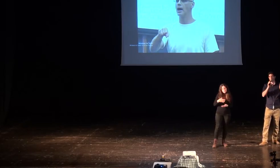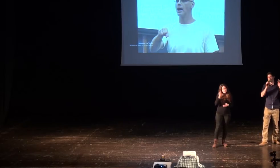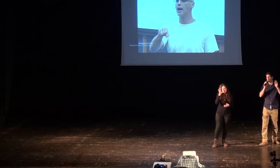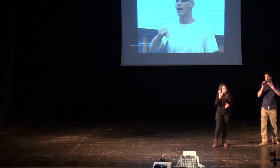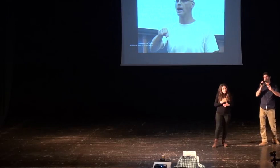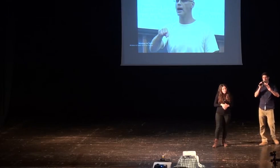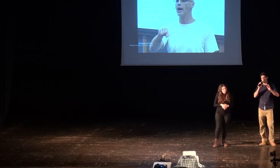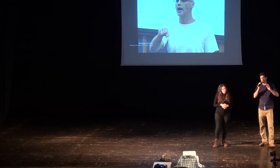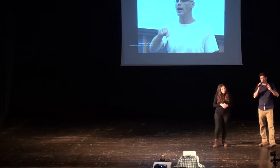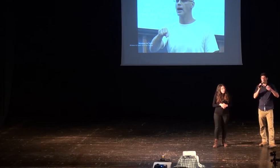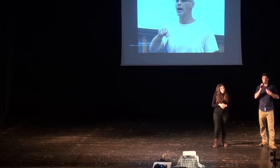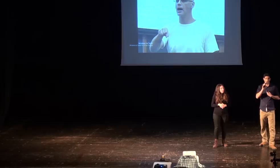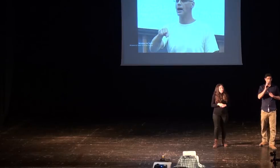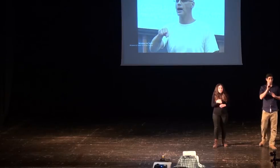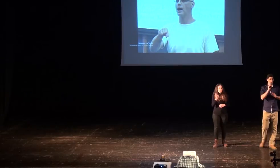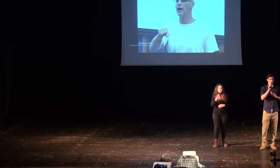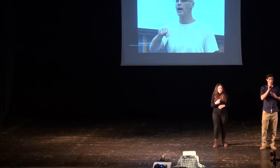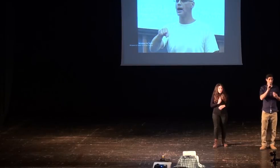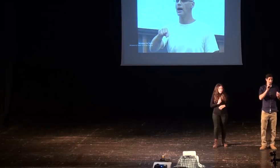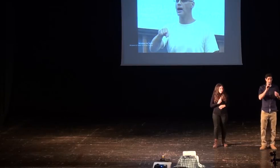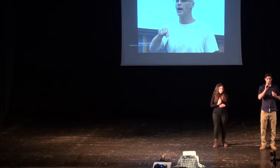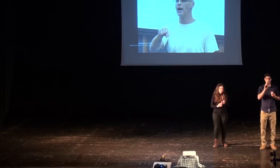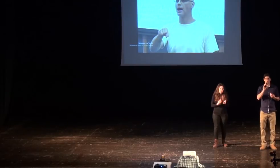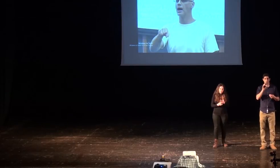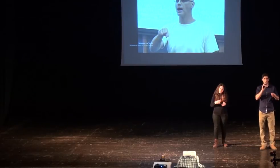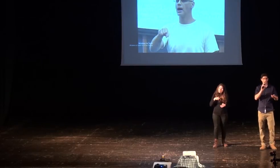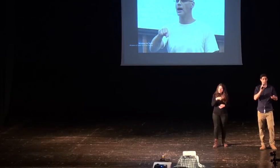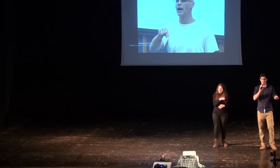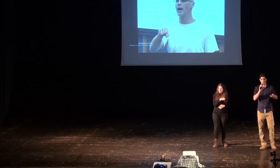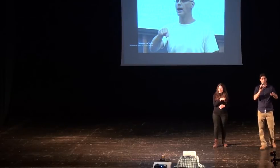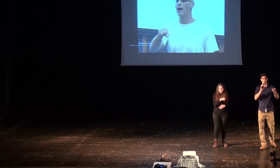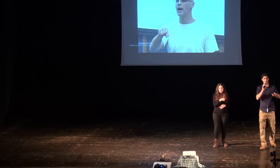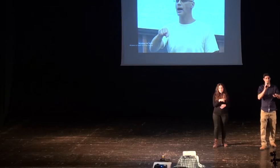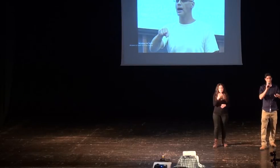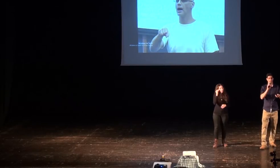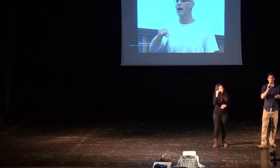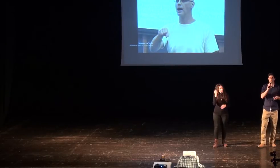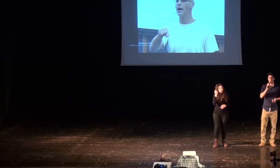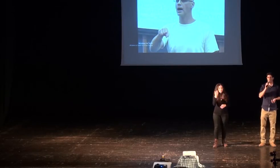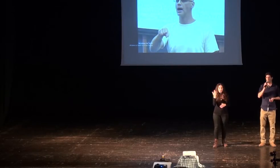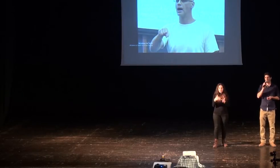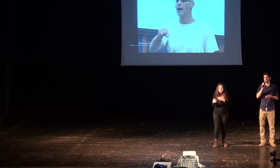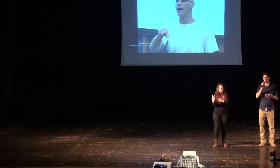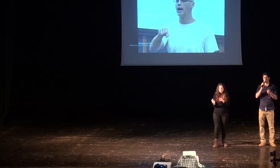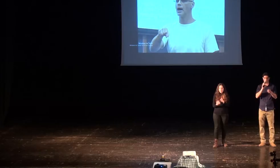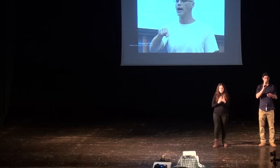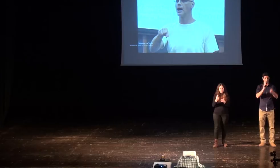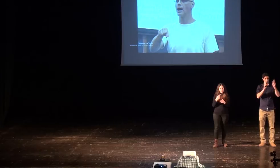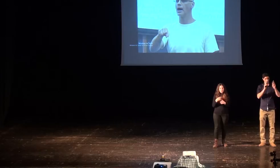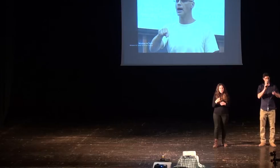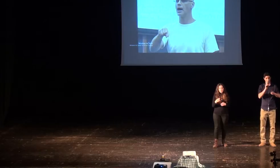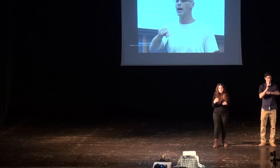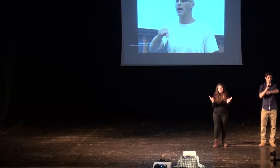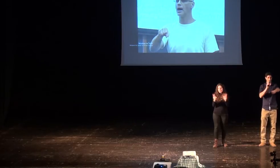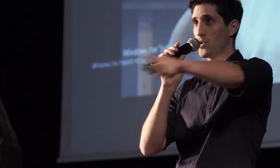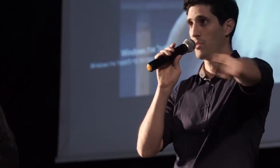עכשיו, גם לי קרה הרבה פעמים, מהחיים האישיים שלי, למשל, אני לא אשכח שבפעם הראשונה שהלכתי לפגישה עם דומינוס פיצה,